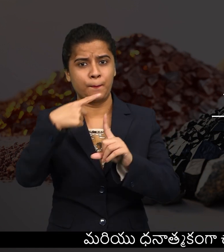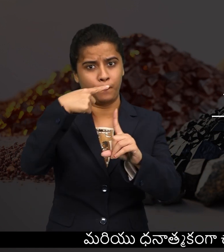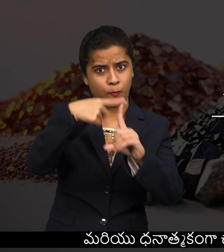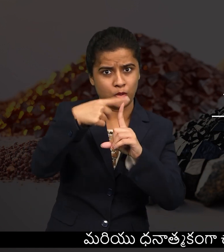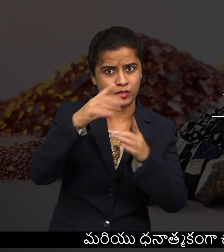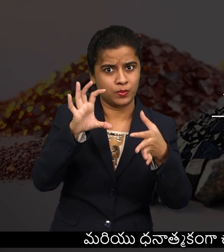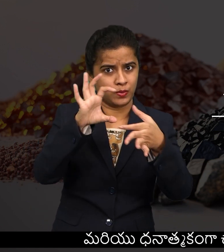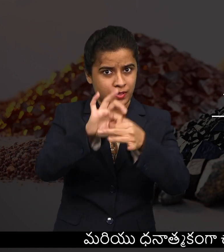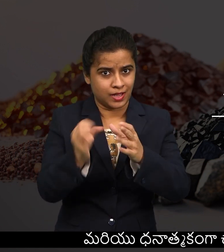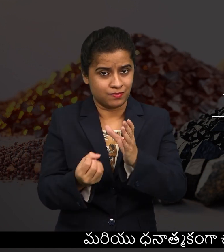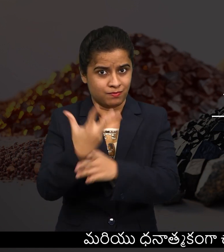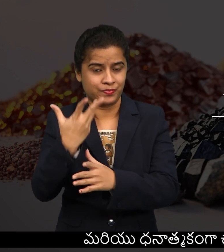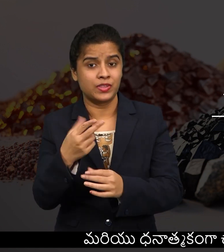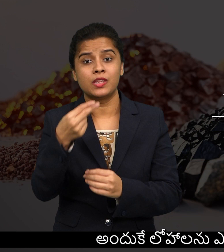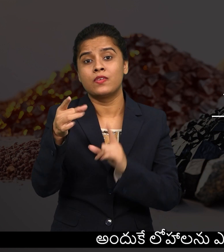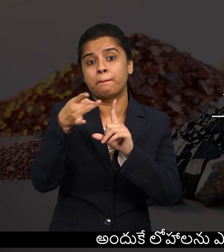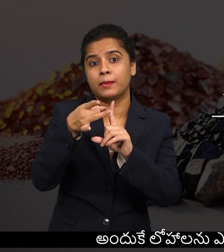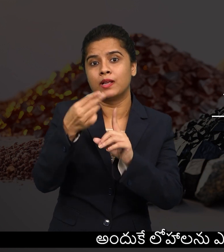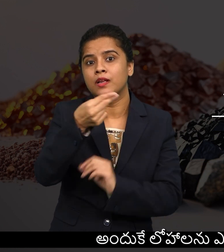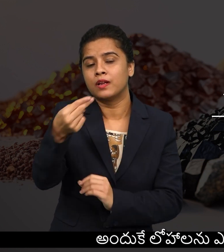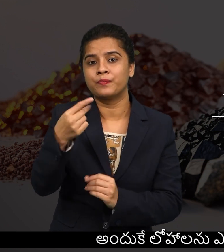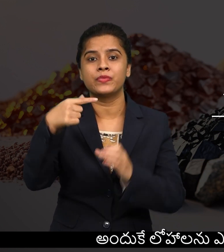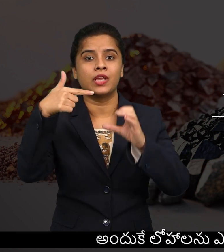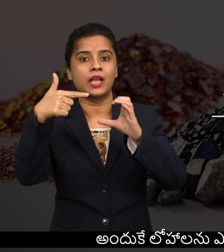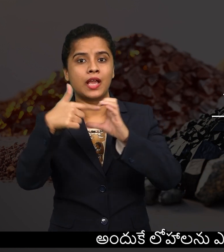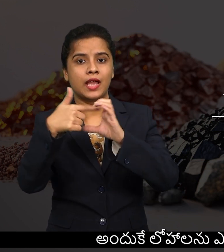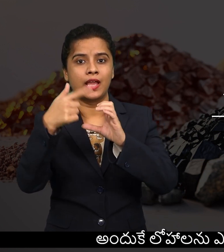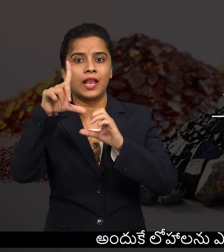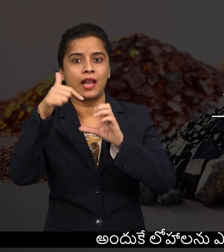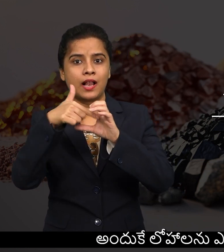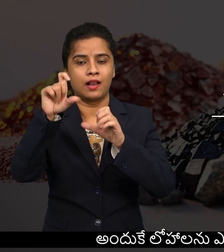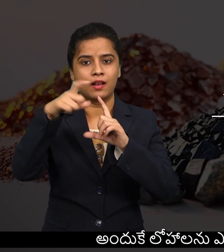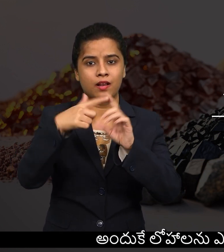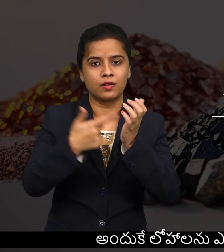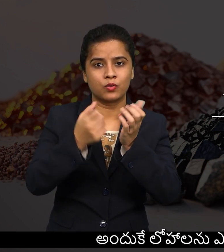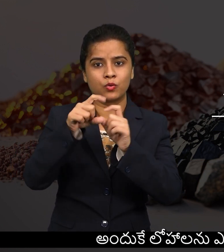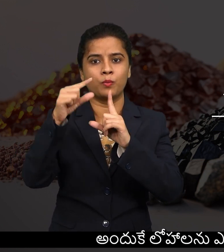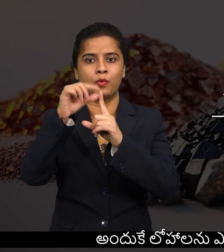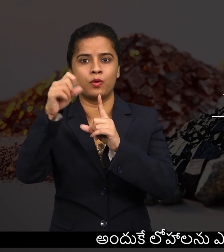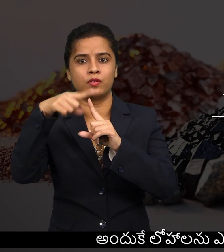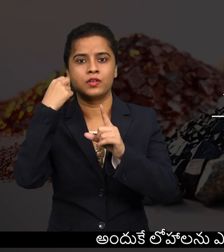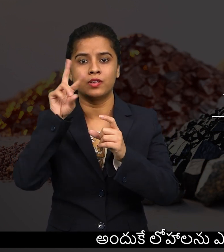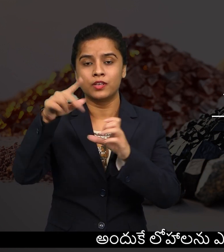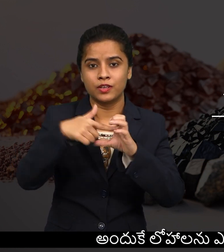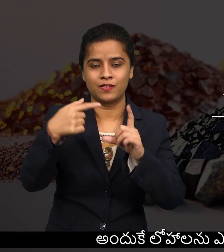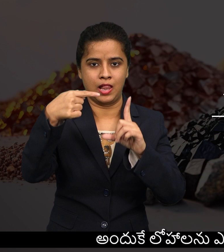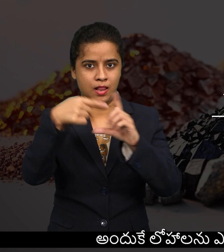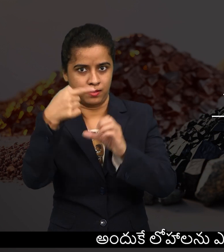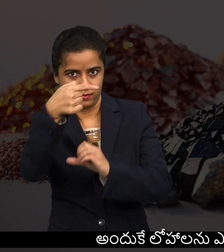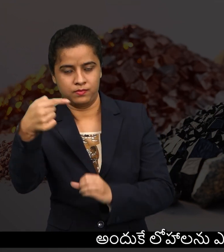చేయబడిన అయాన్లుగా మారతాయి. అందుకే లోహాలను ఎలక్ట్రోపాజిటివ్ ఎలిమెంట్స్ అంటారు.